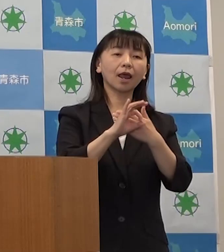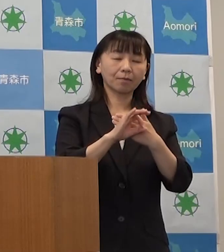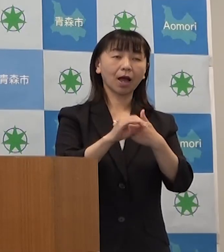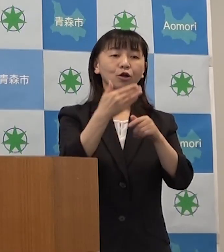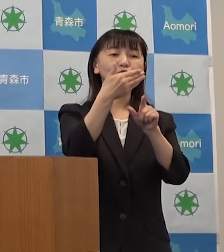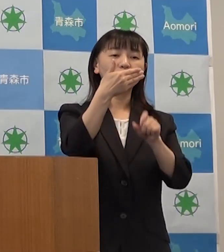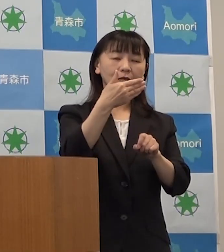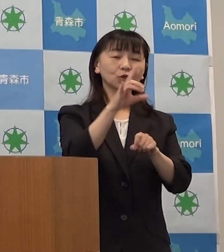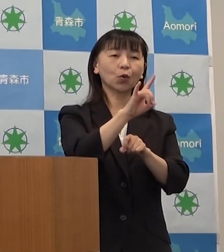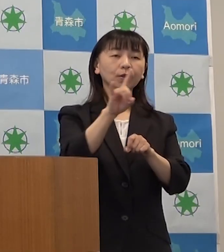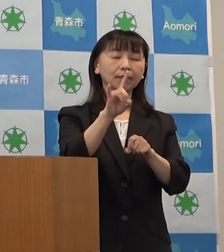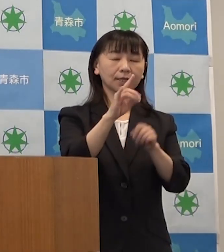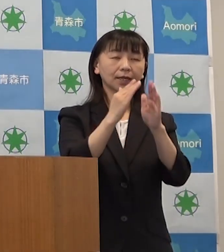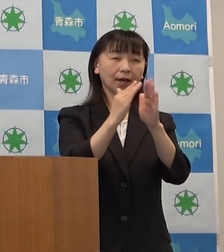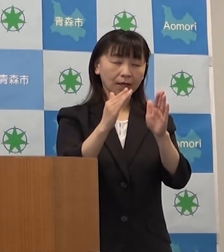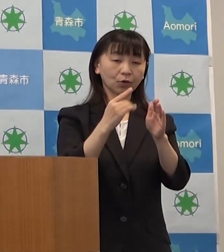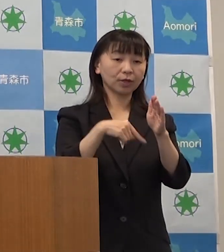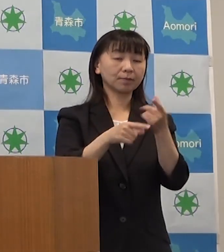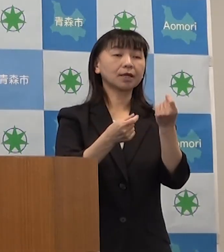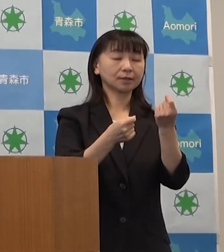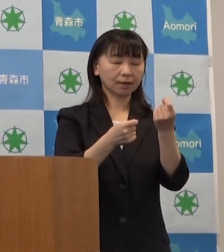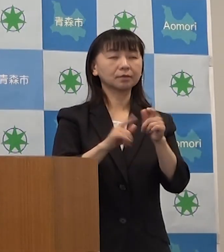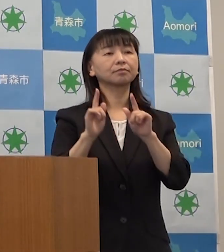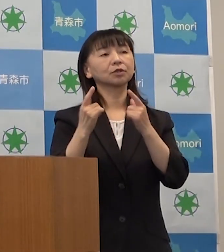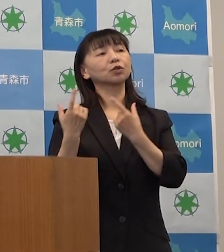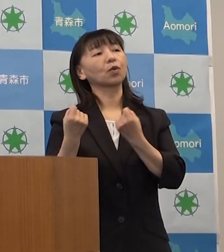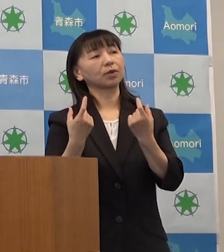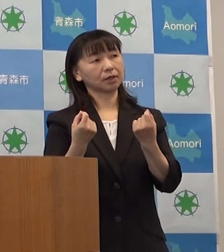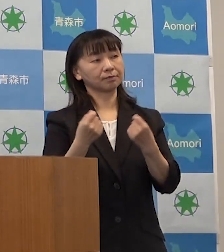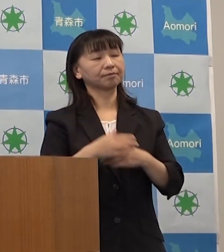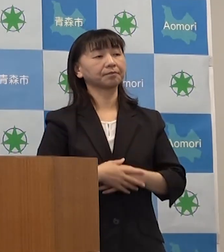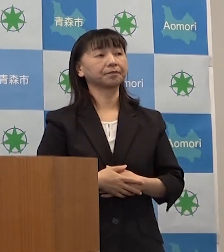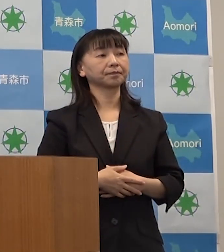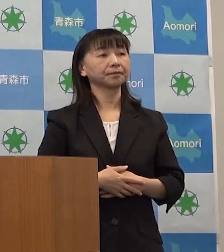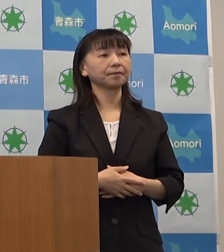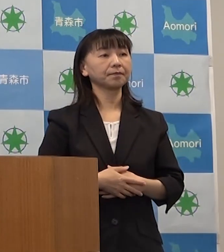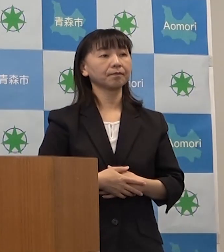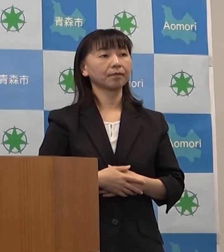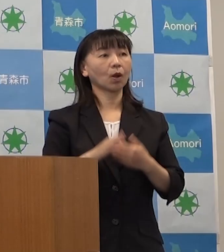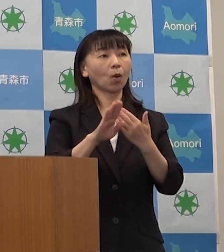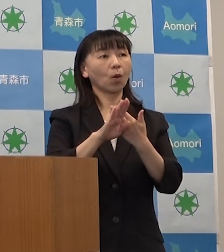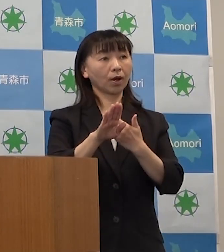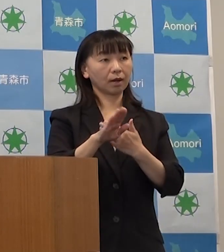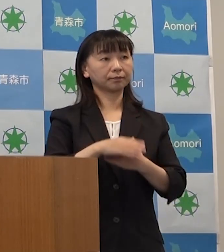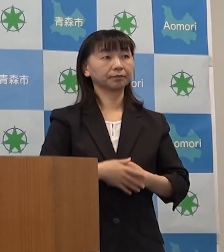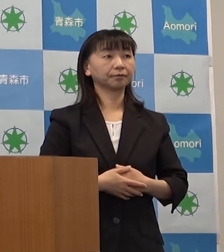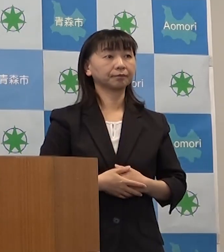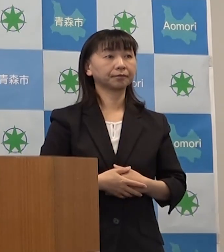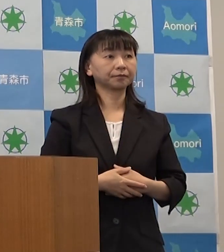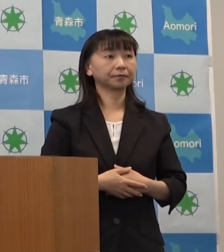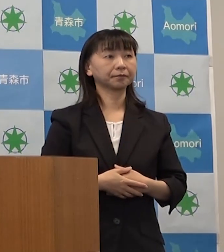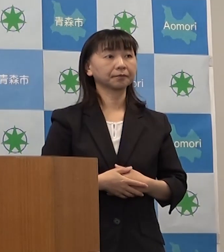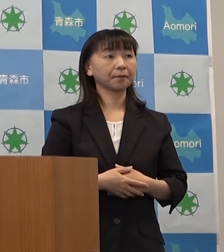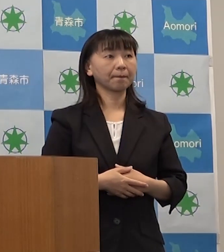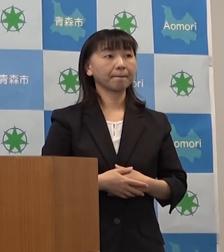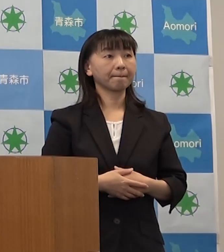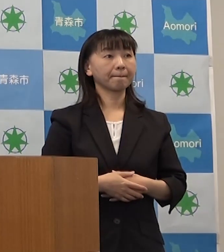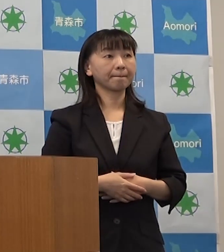で。 そうですね。 分かりました。すいません、ありがとうございます。 はい、よろしいでしょうか。他に お願いします。